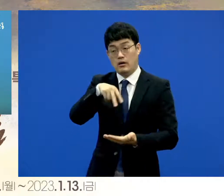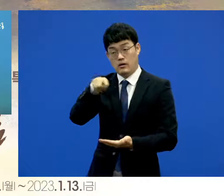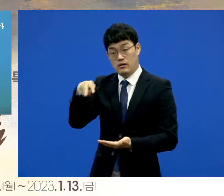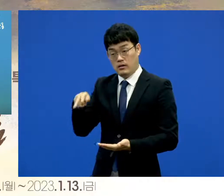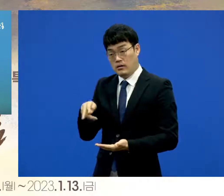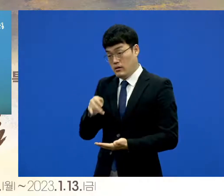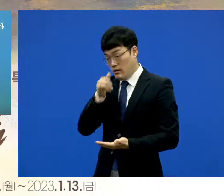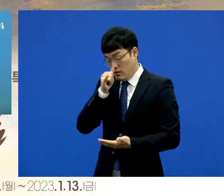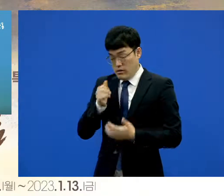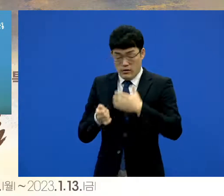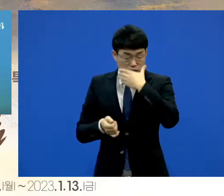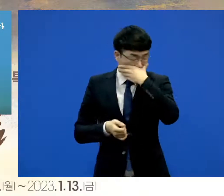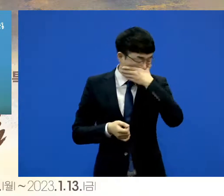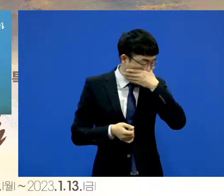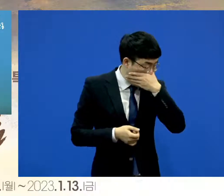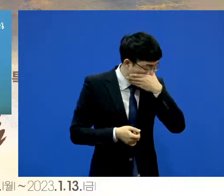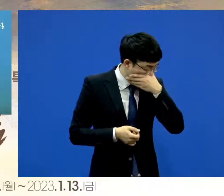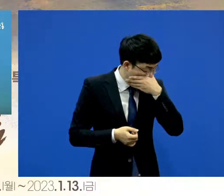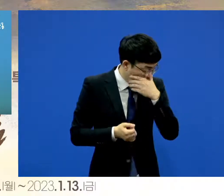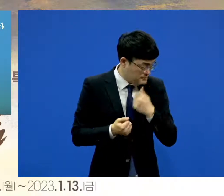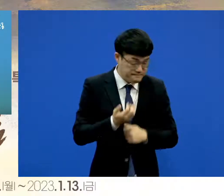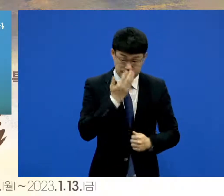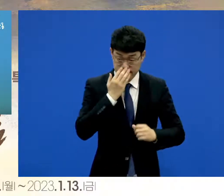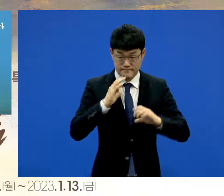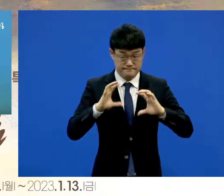이스라엘 백성들이 광야에서 방황하는 시기가